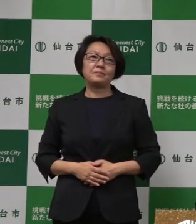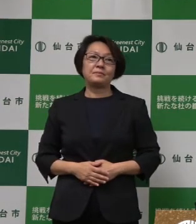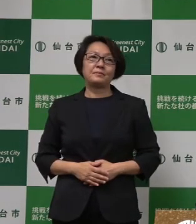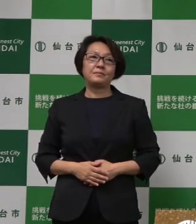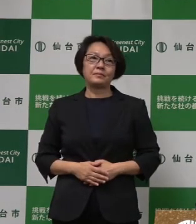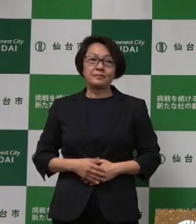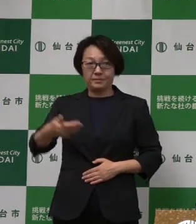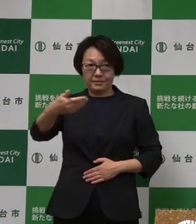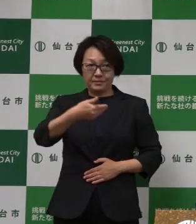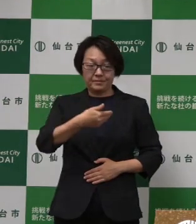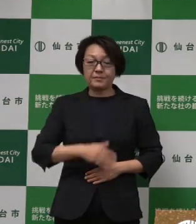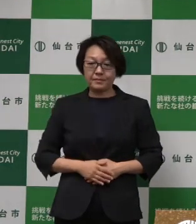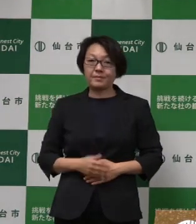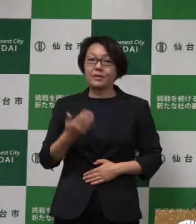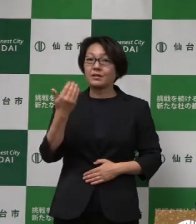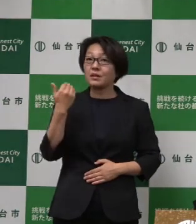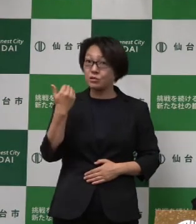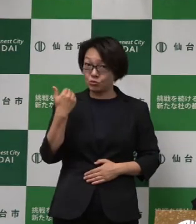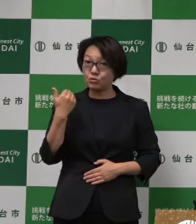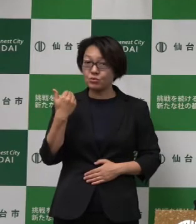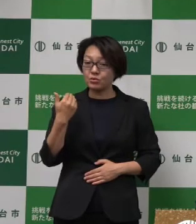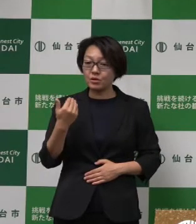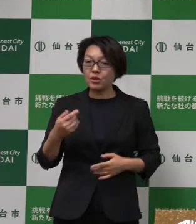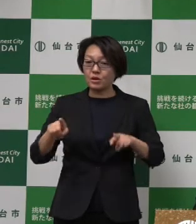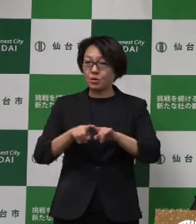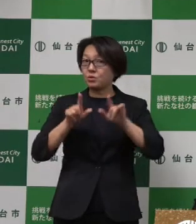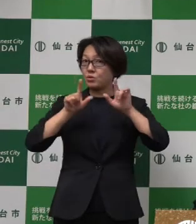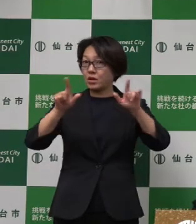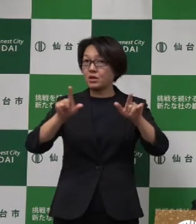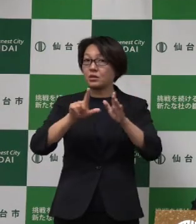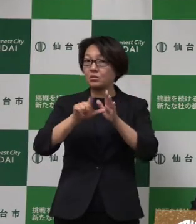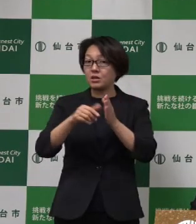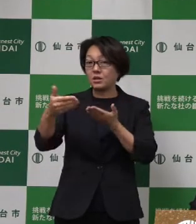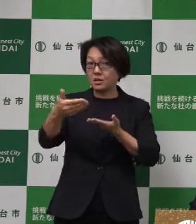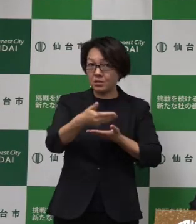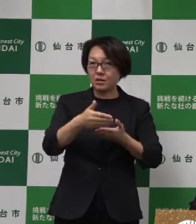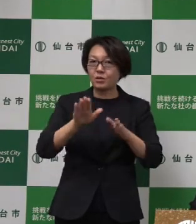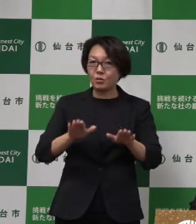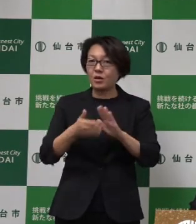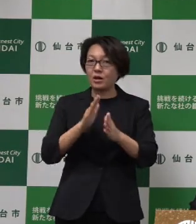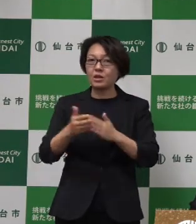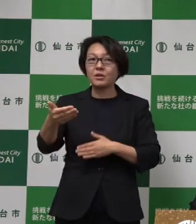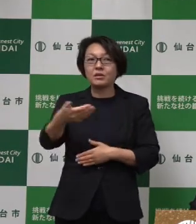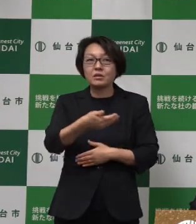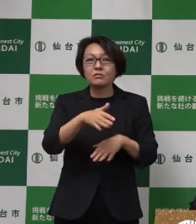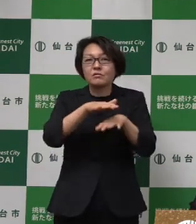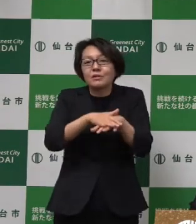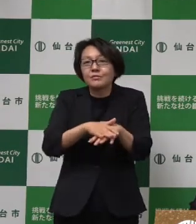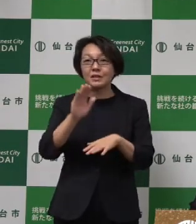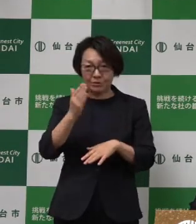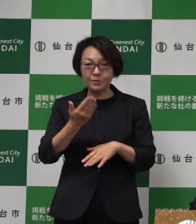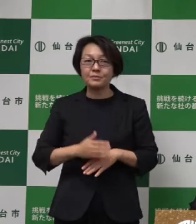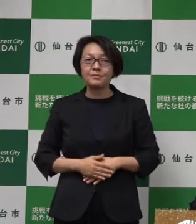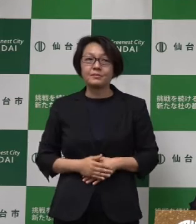すみません、先日のその共同会見の場面で、さらに今日もともですね、かなり重なる部分もあるかと思うん